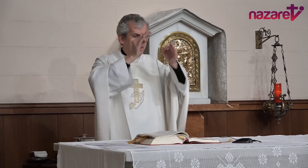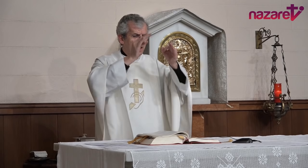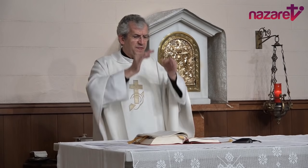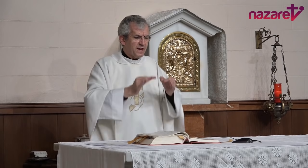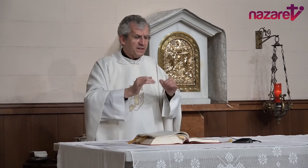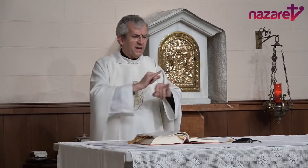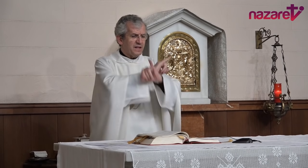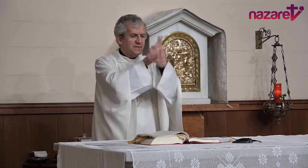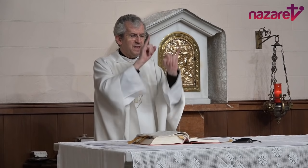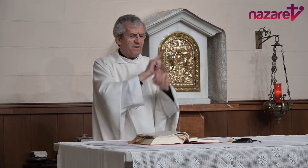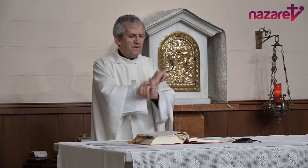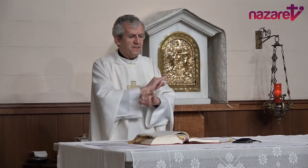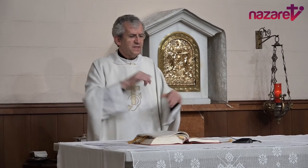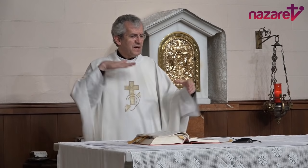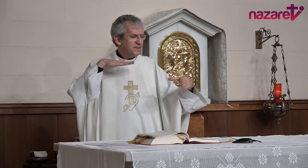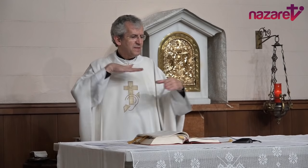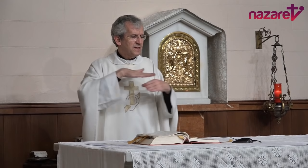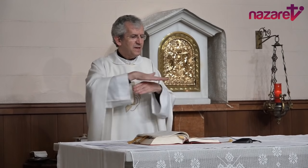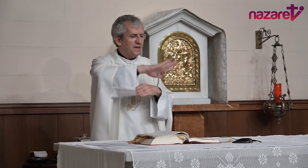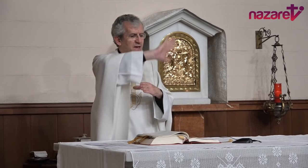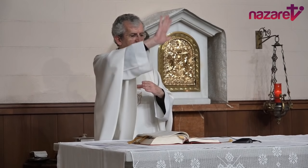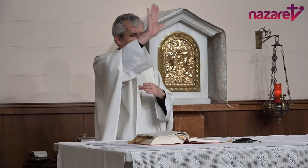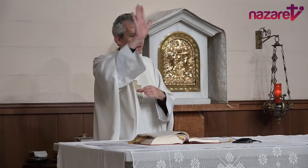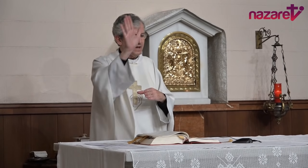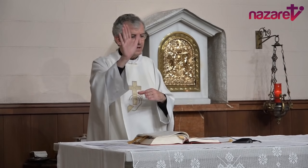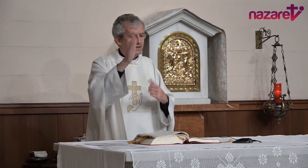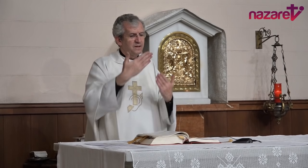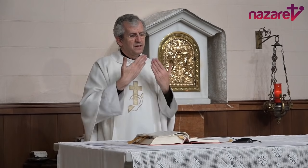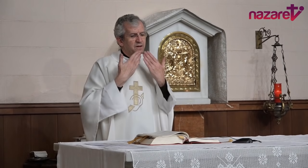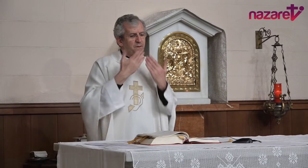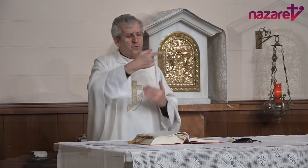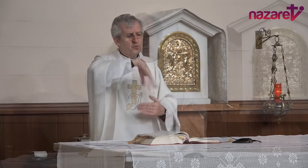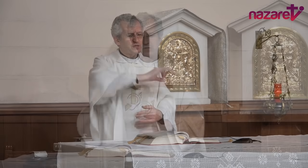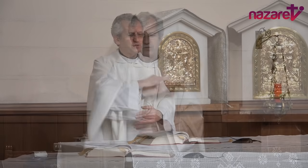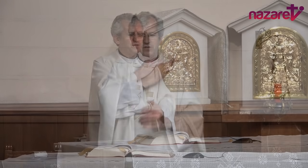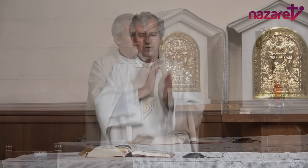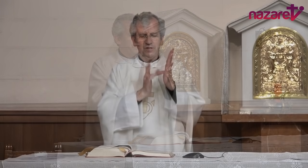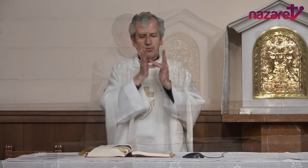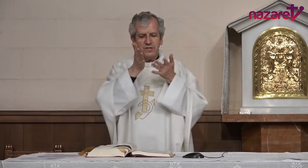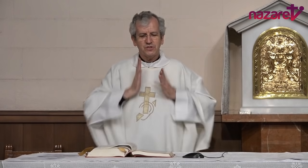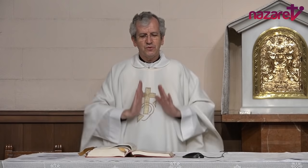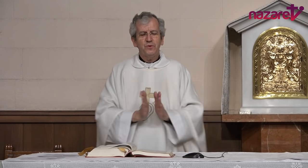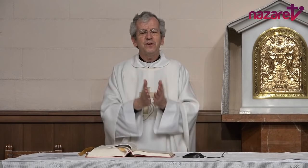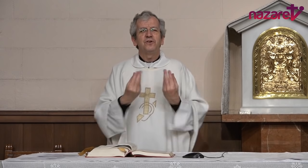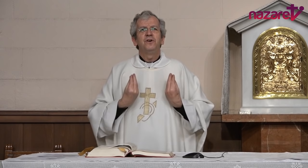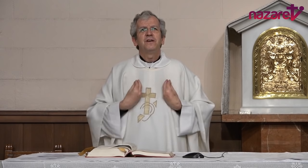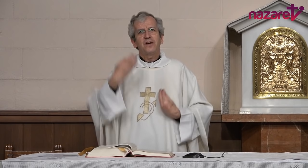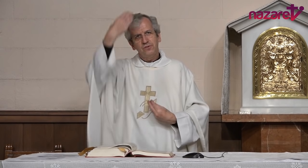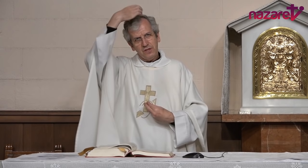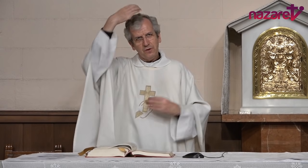esperanza cierta de la felicidad eterna. Por nuestro Señor Jesucristo, tu Hijo, que contigo